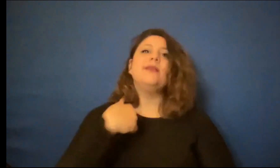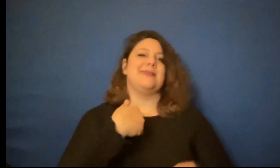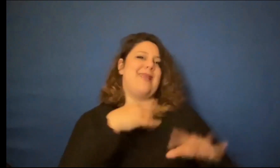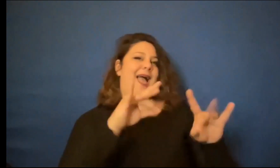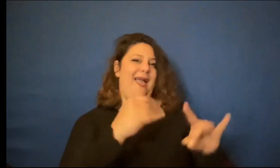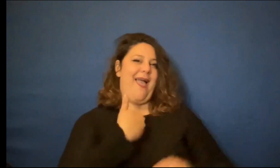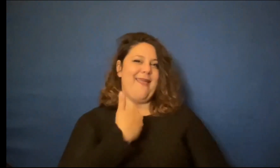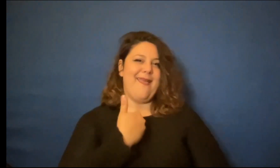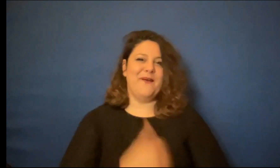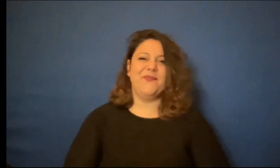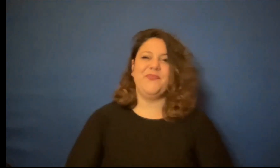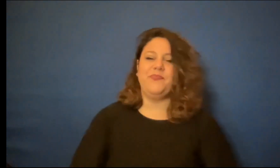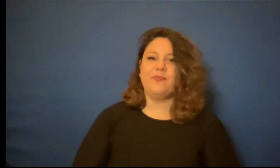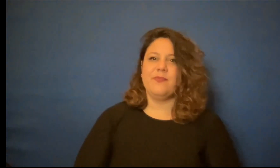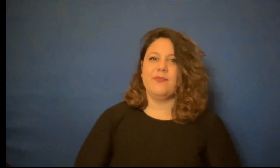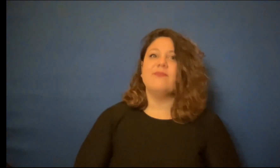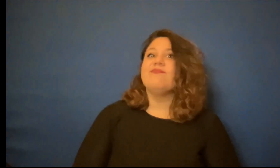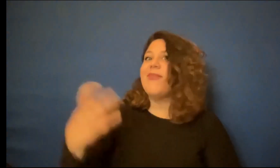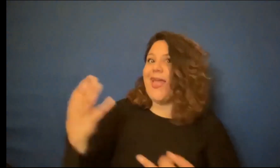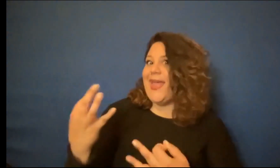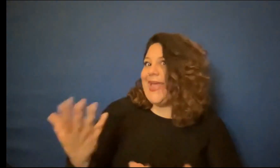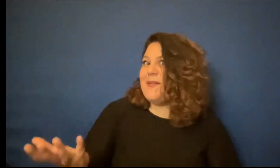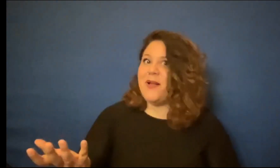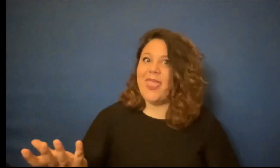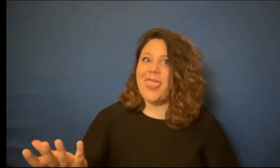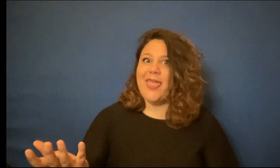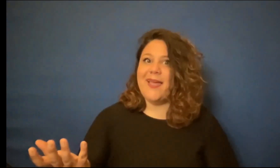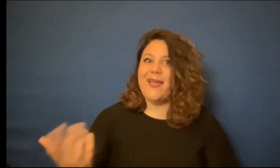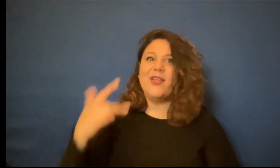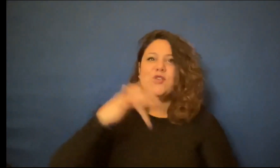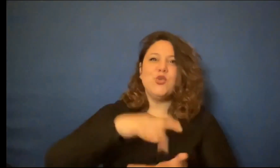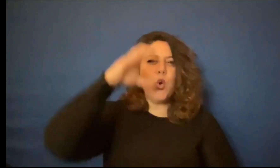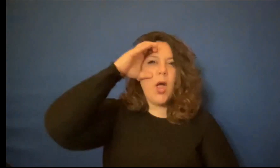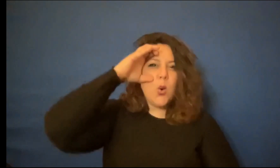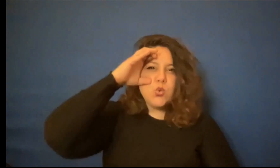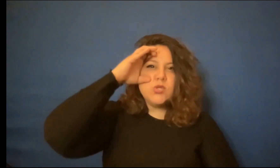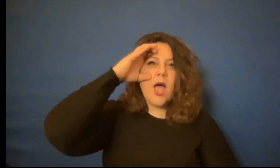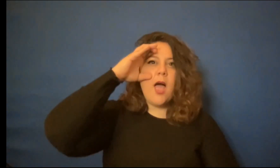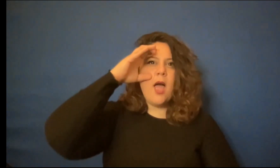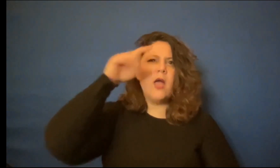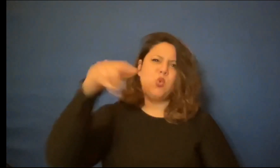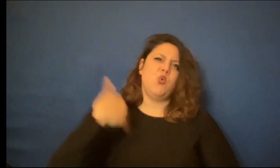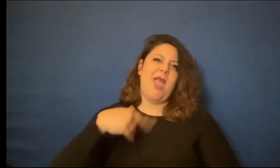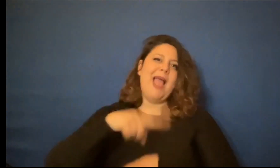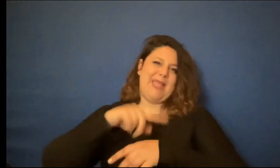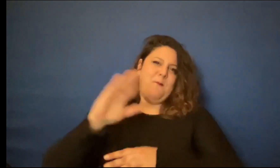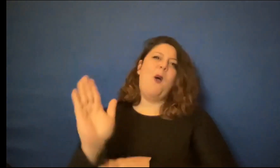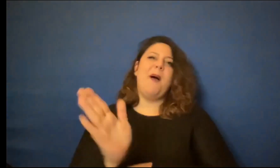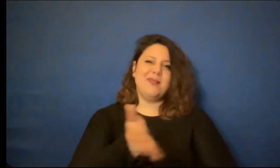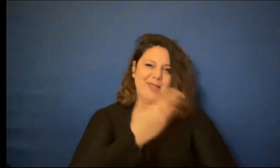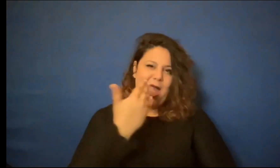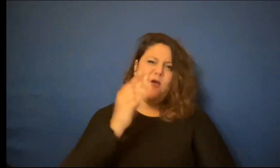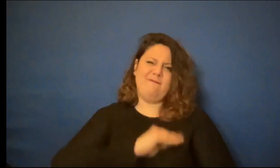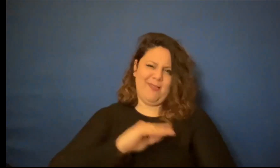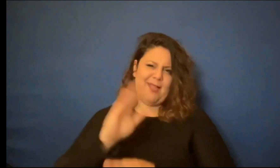aquí. Bueno, ¿qué te ha parecido cuando estabas escuchando ya desde una visión ya de tiempo? Ya ha pasado bastante